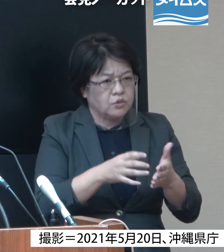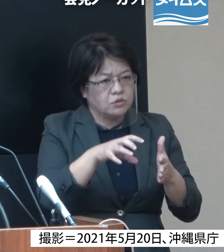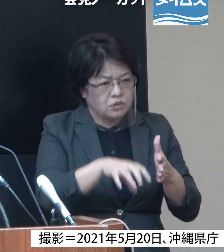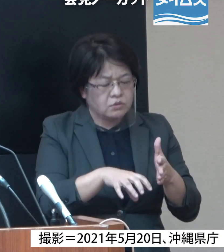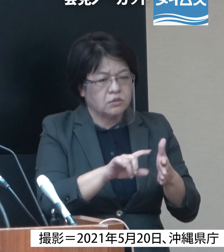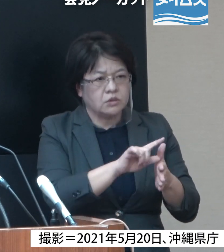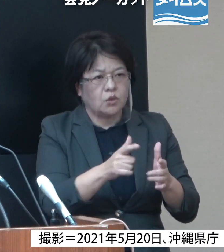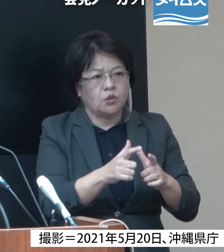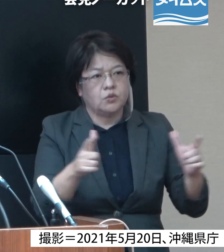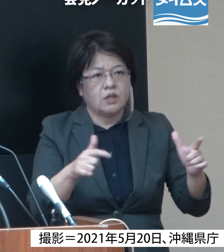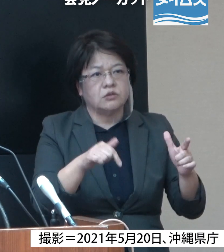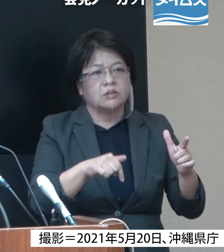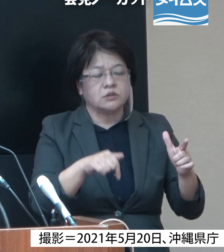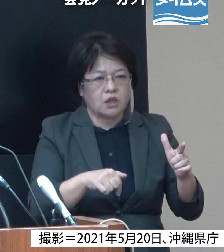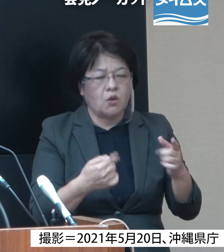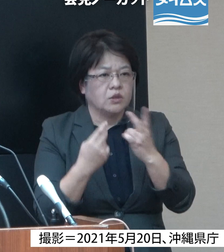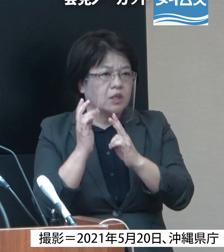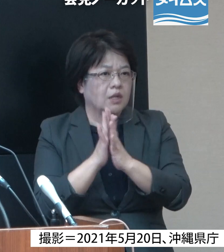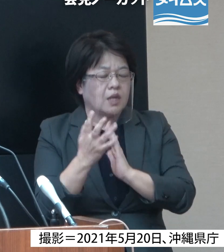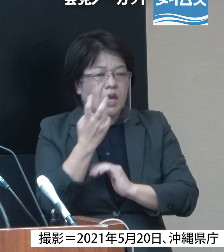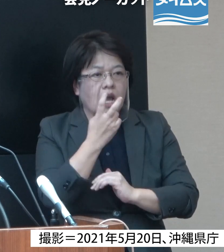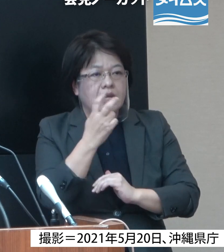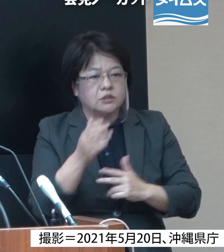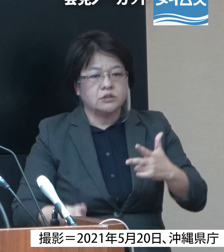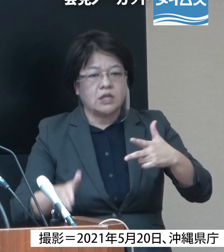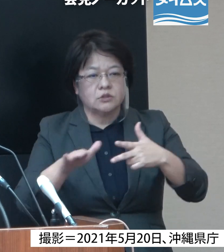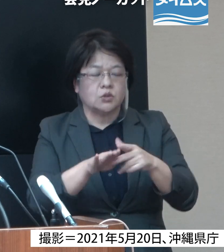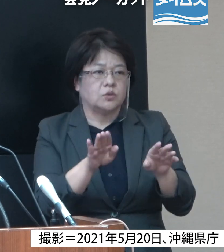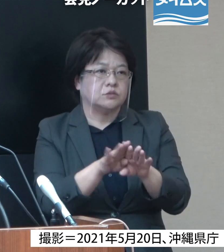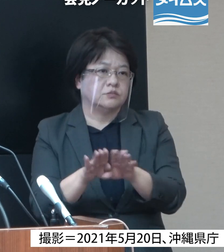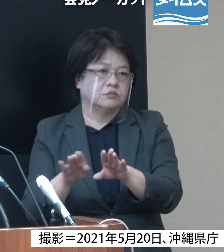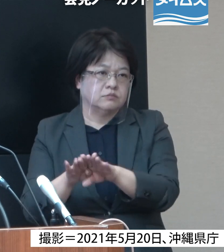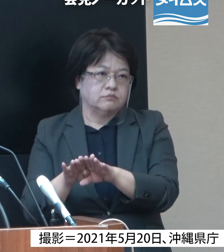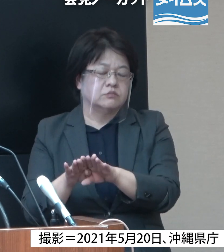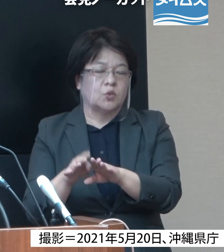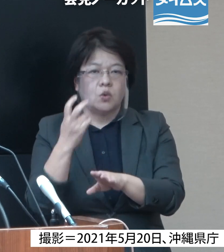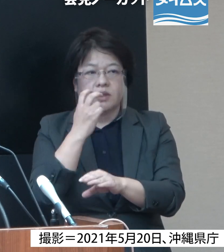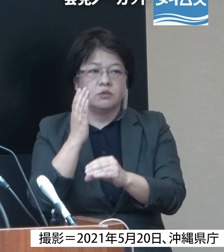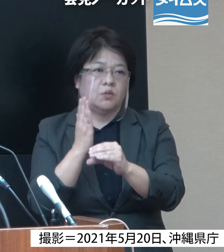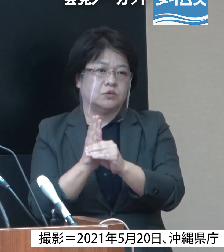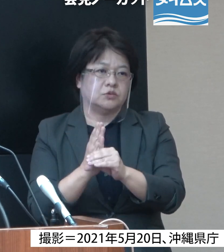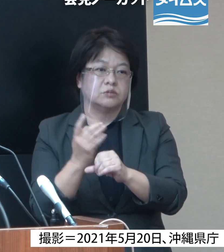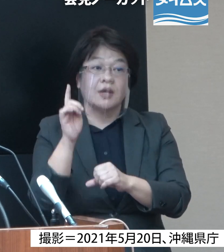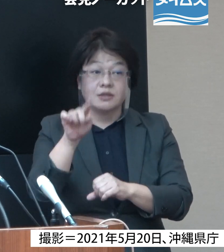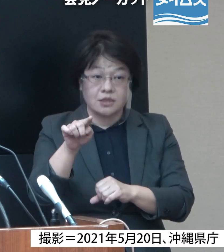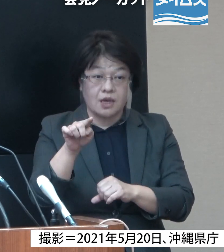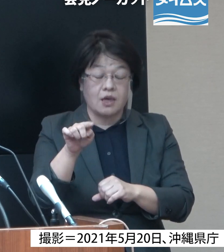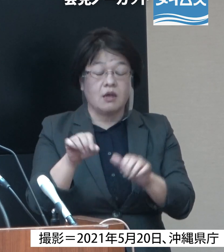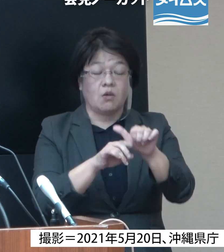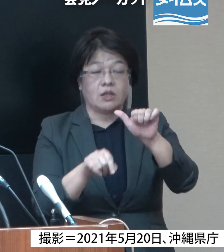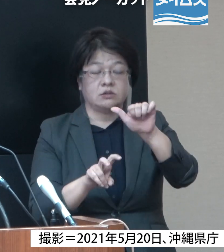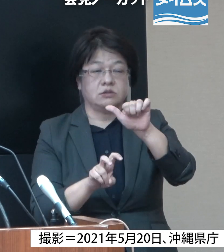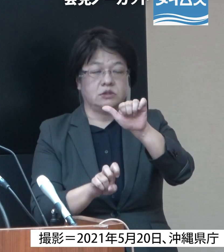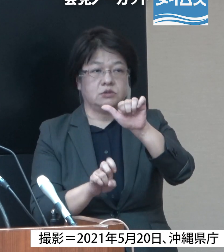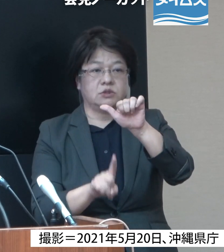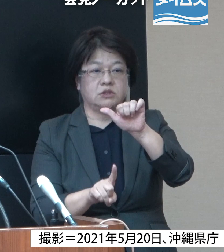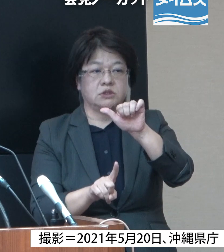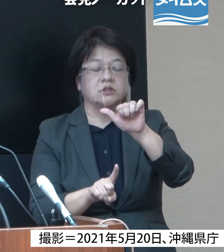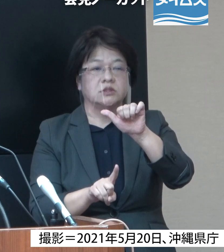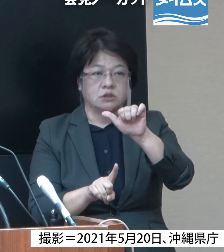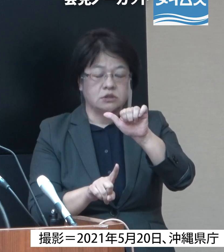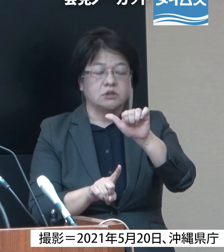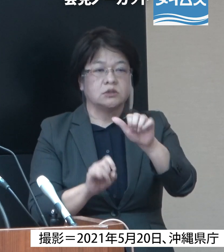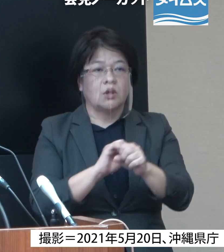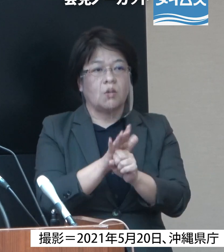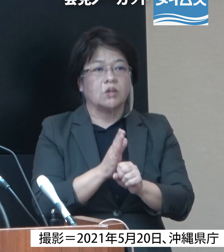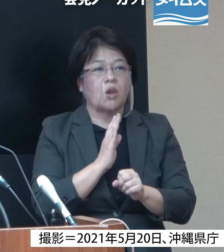ては県が管理する施設を休業することについて検討を始めており、明日5月21日のコロナ本部